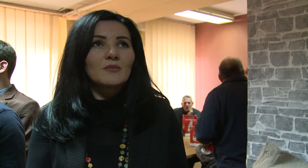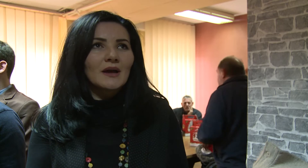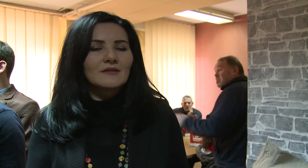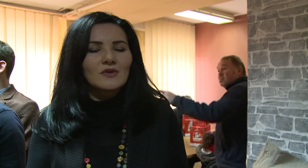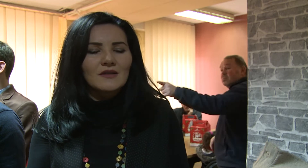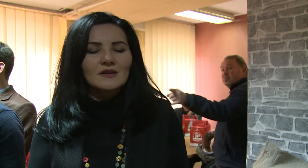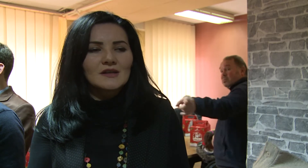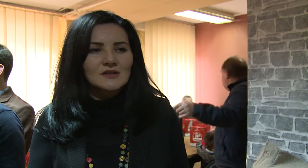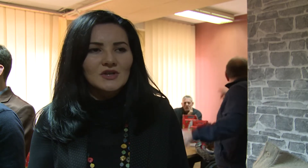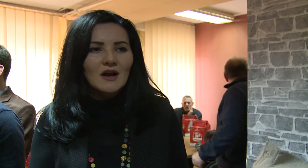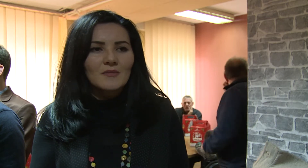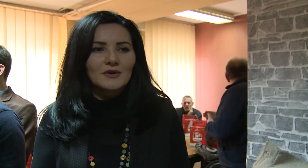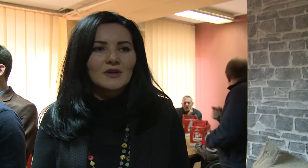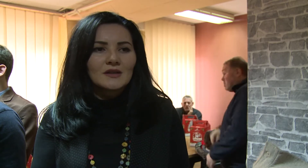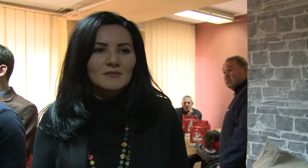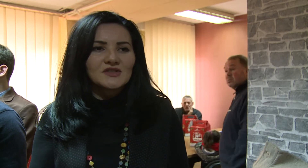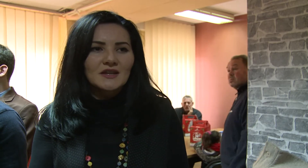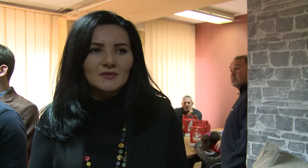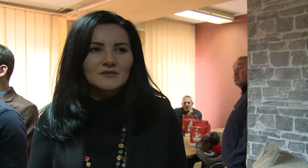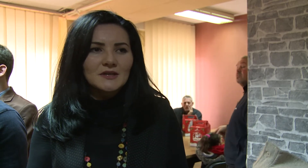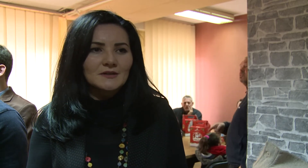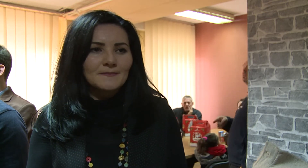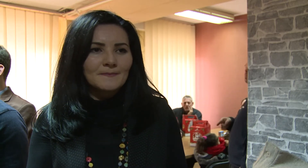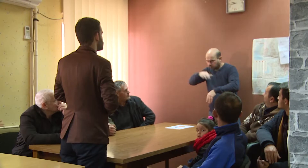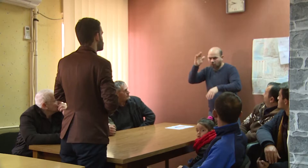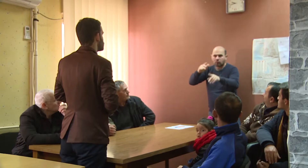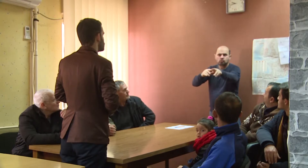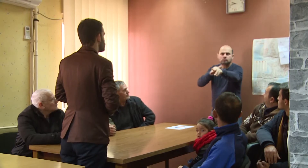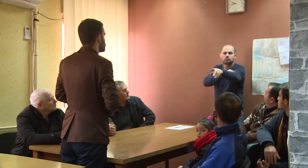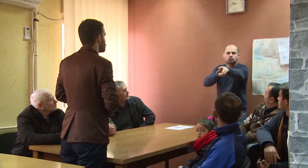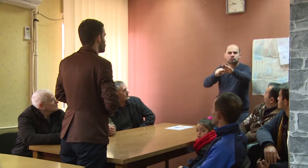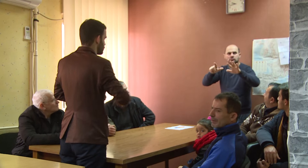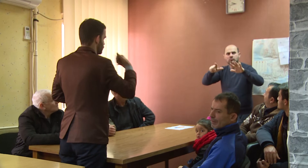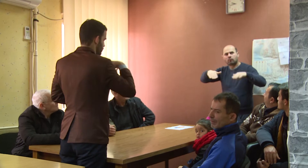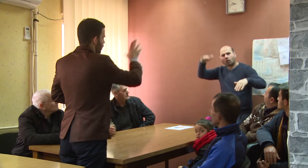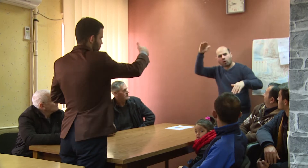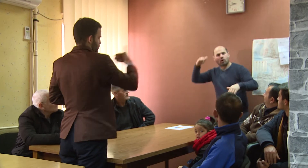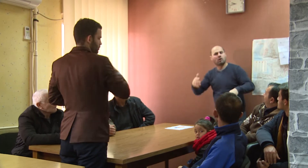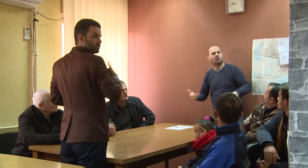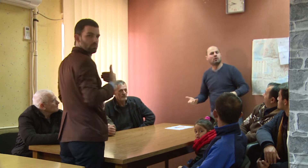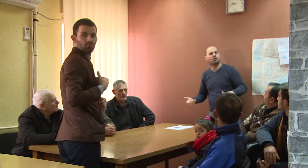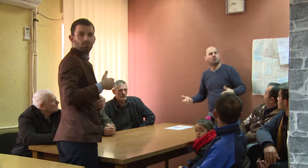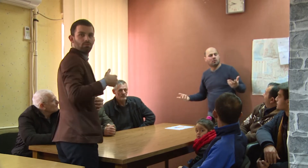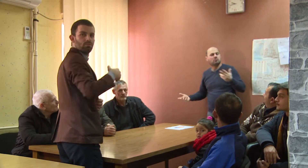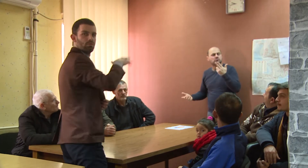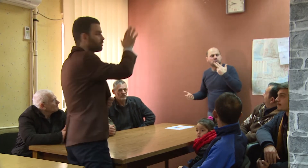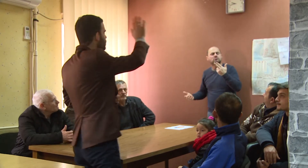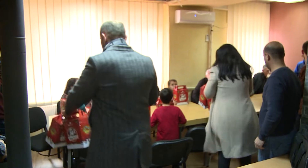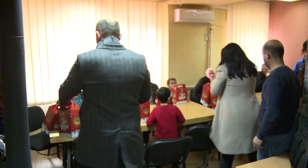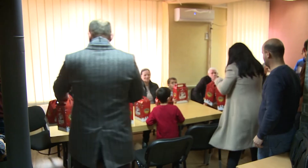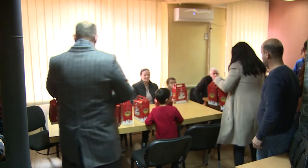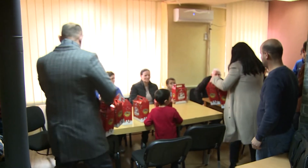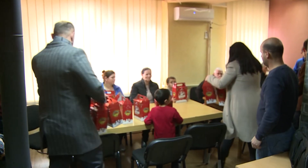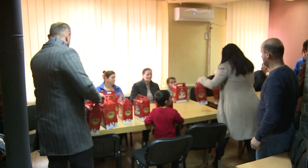t'ju lehtësojnë sa do pak nevoja dhe kërkesa që i kam për një mirëqenje më të mirë. Ndërkaq, drejtues të shoqatës së shurdhë Memecëve thanë se ndihen